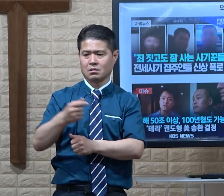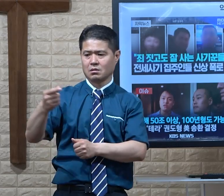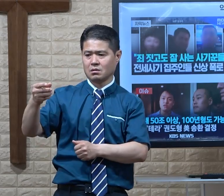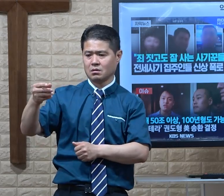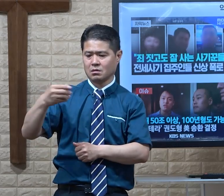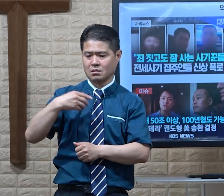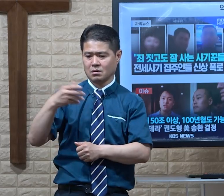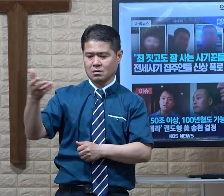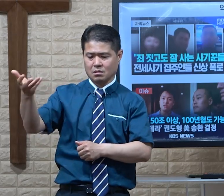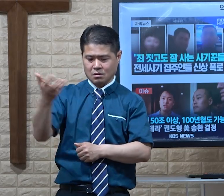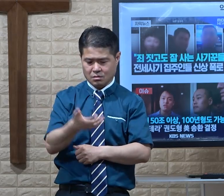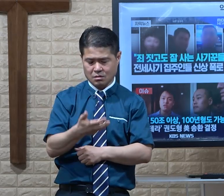세입자를 바꿔치기 하며